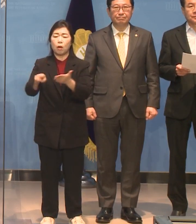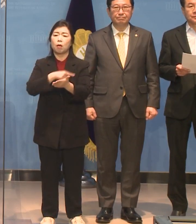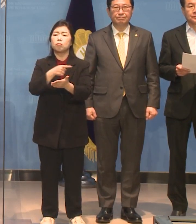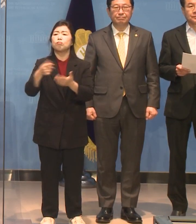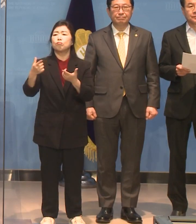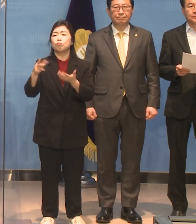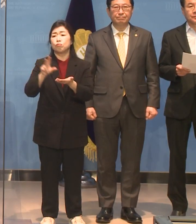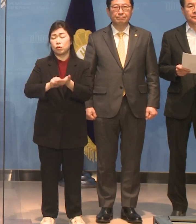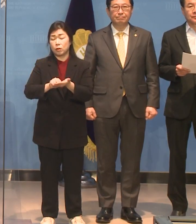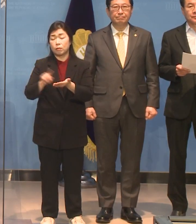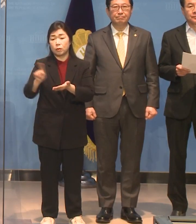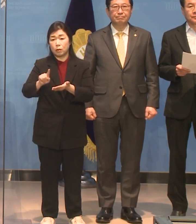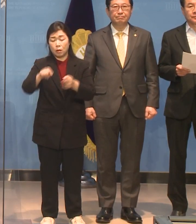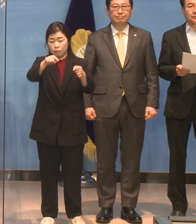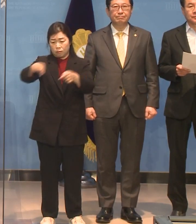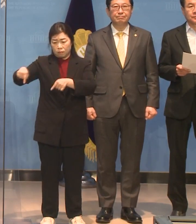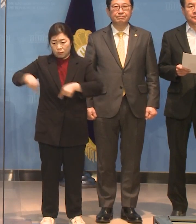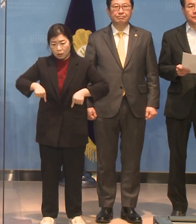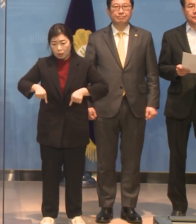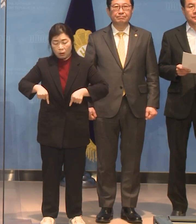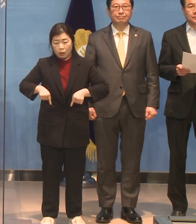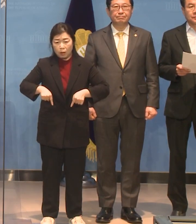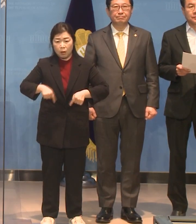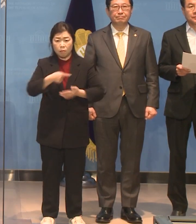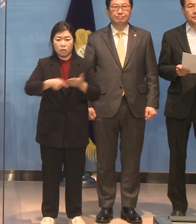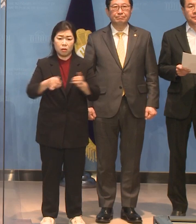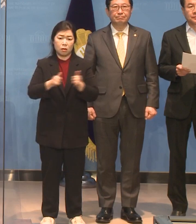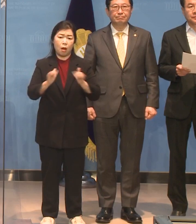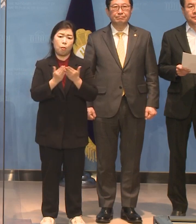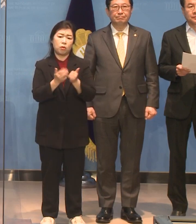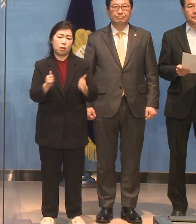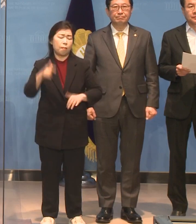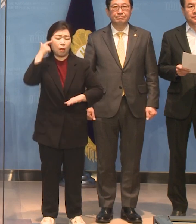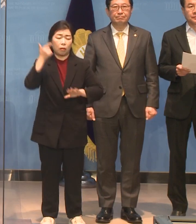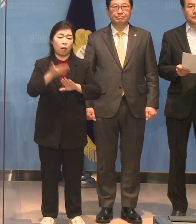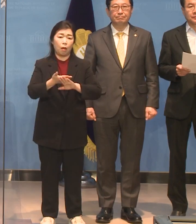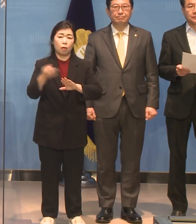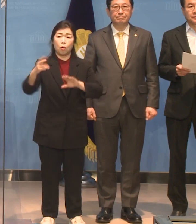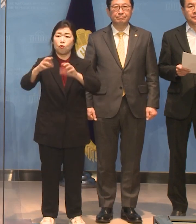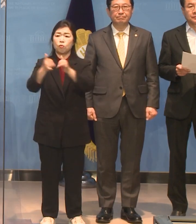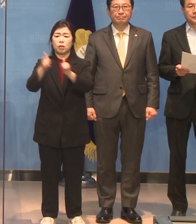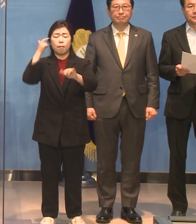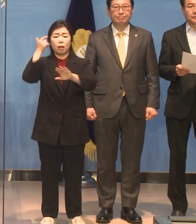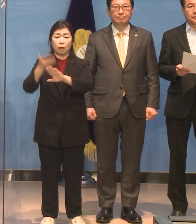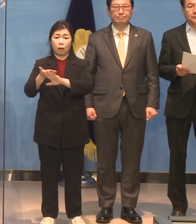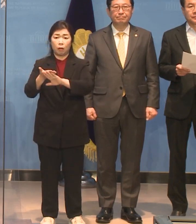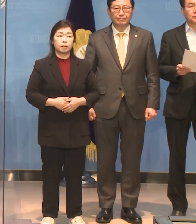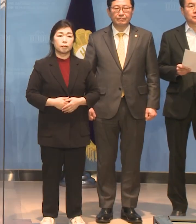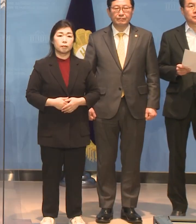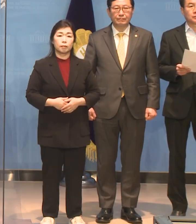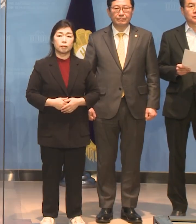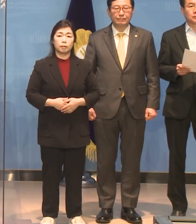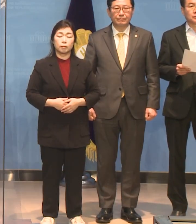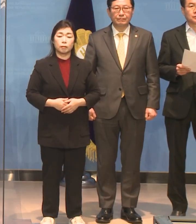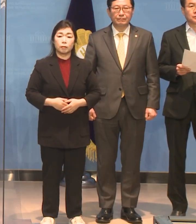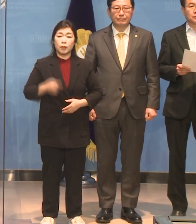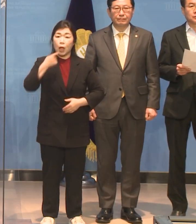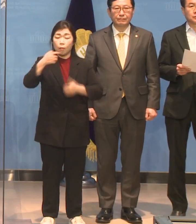피해자도 국민도 반대하는 아닙니다 윤석열 대통령과 일본만 환영하고 있습니다